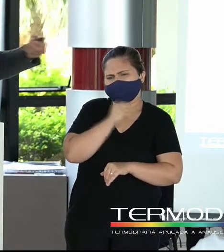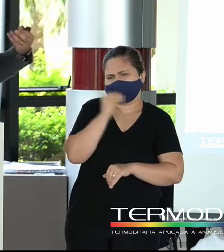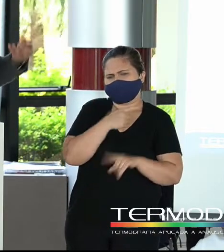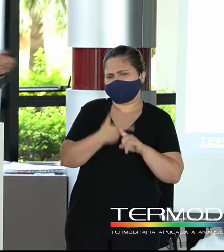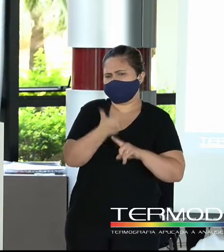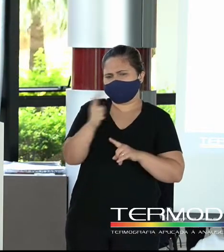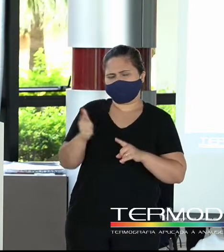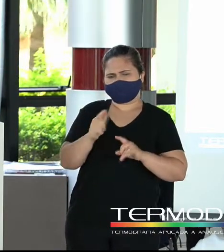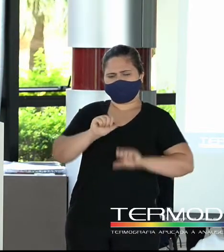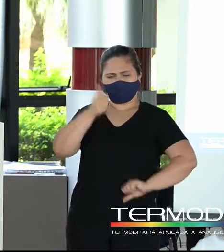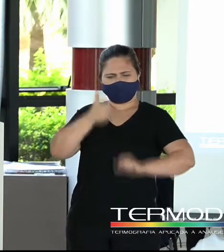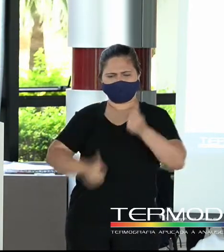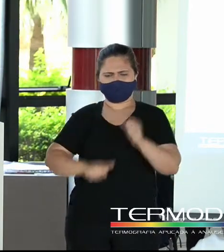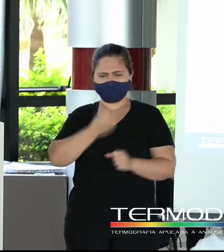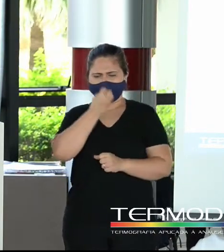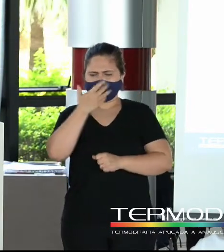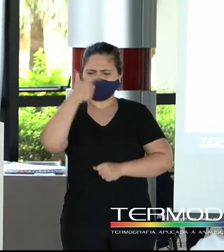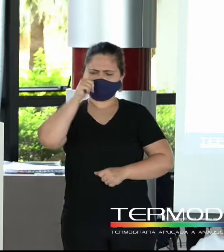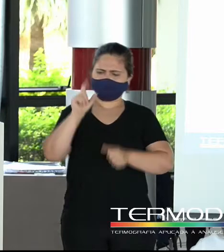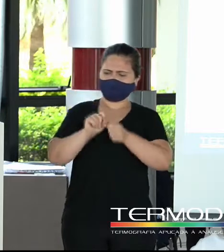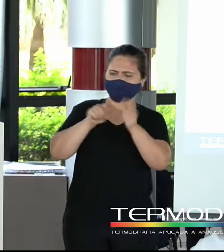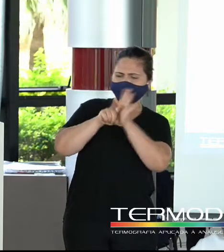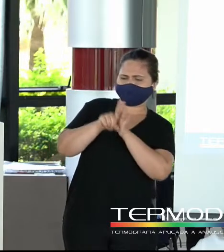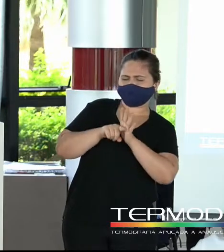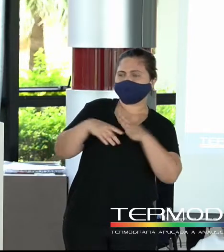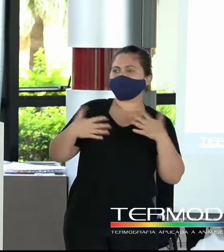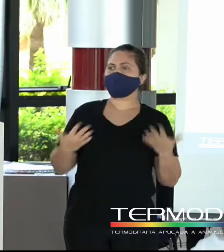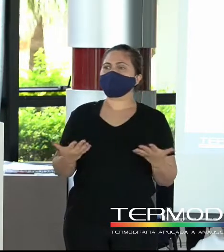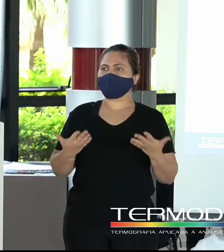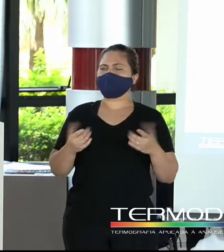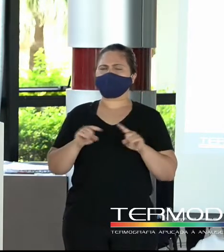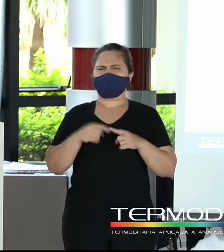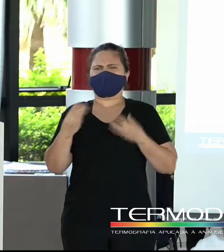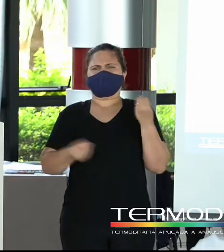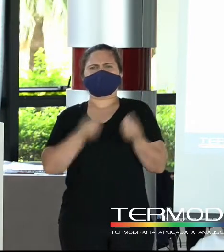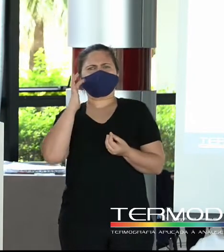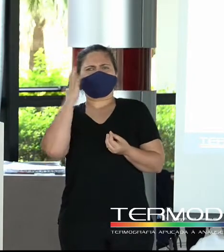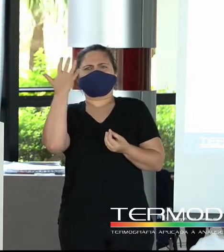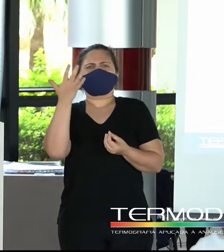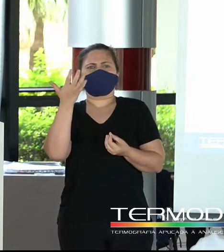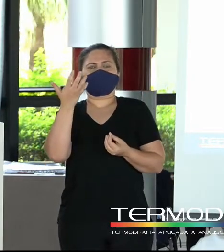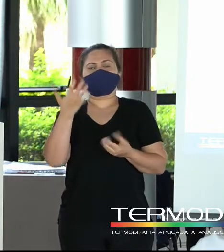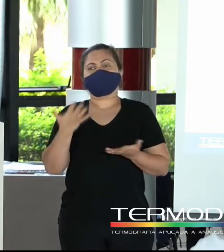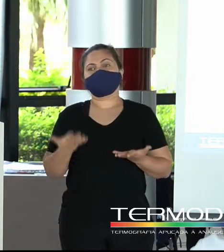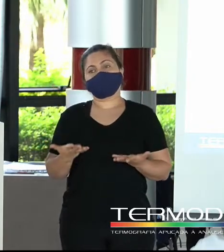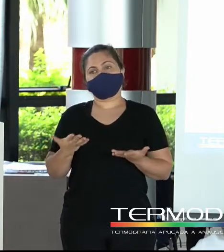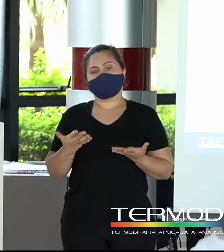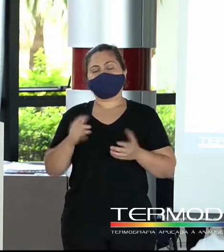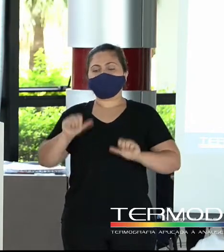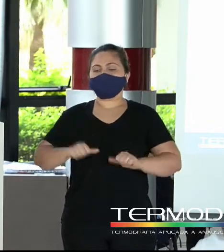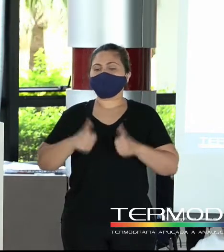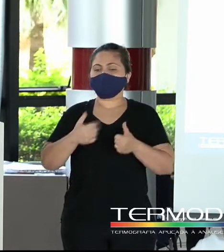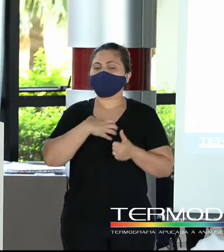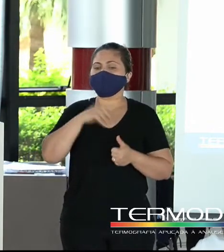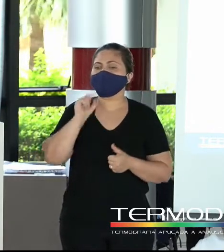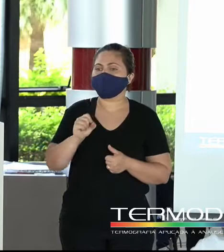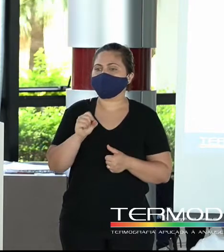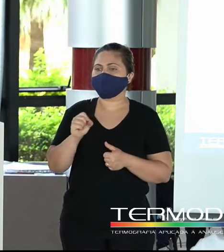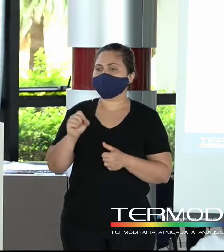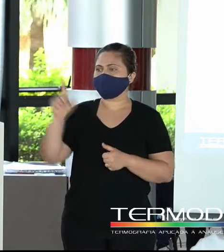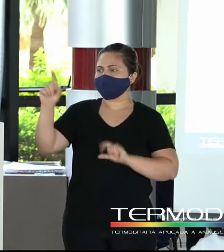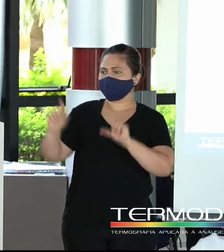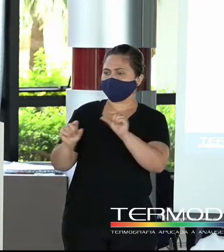vou ter uma resolução adequada para fazer essa análise. Ah, mas como que eu resolvo isso? Essa câmera ela seria ideal para quê? Para